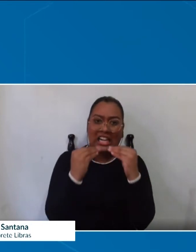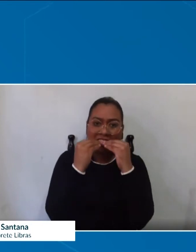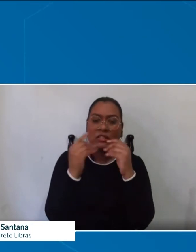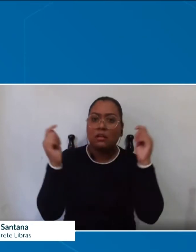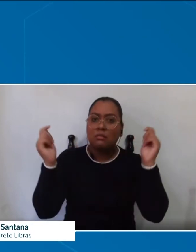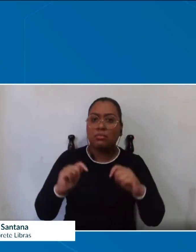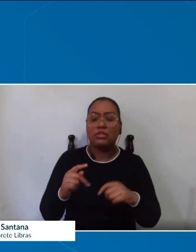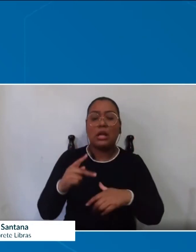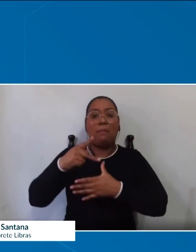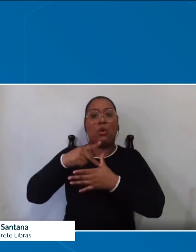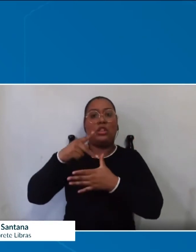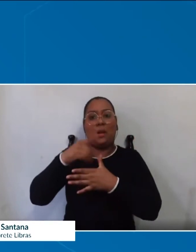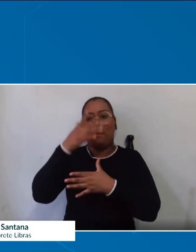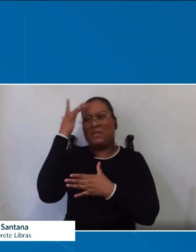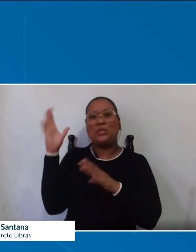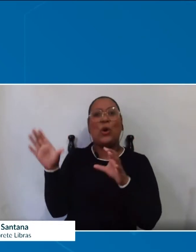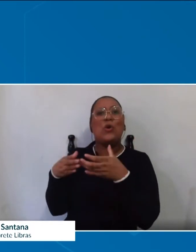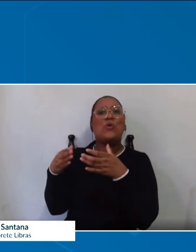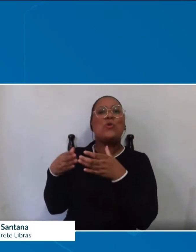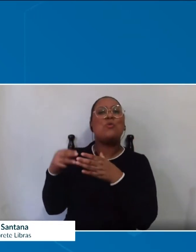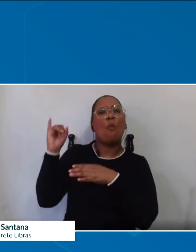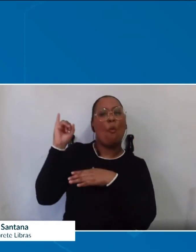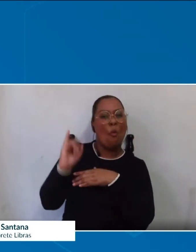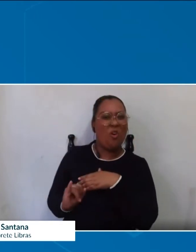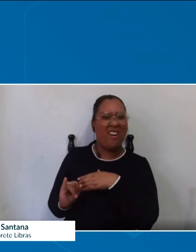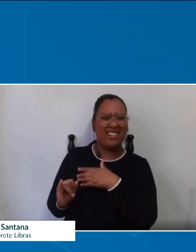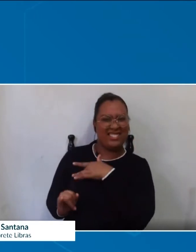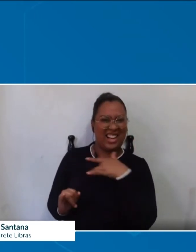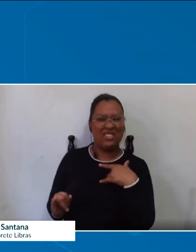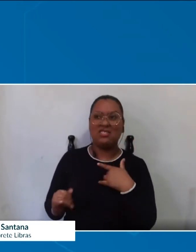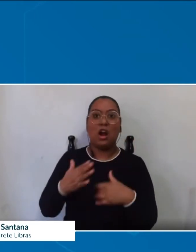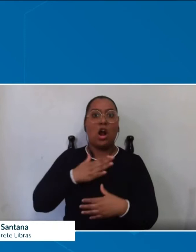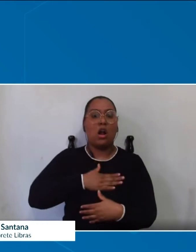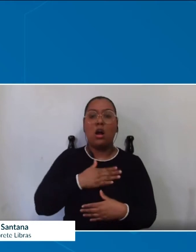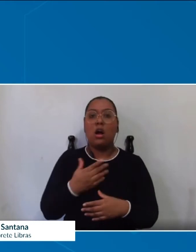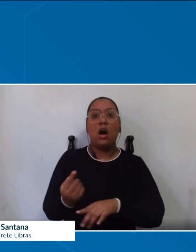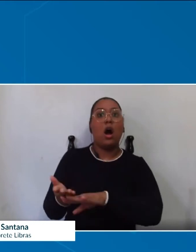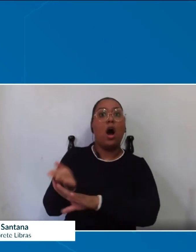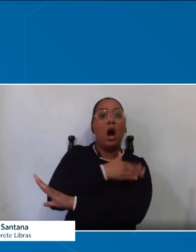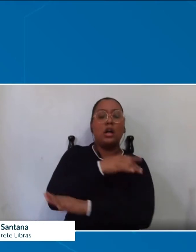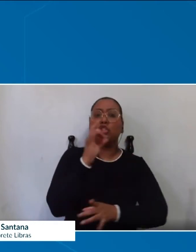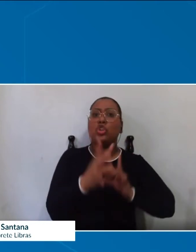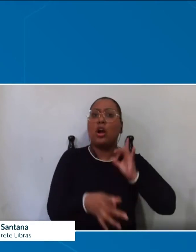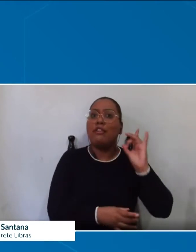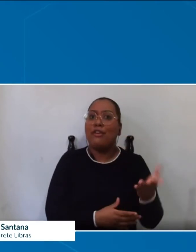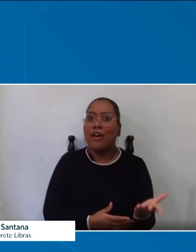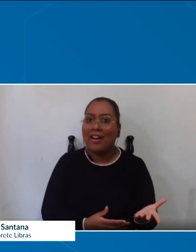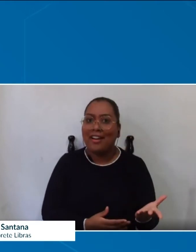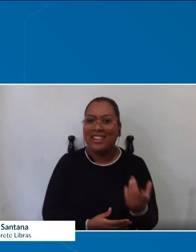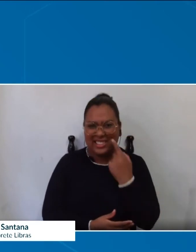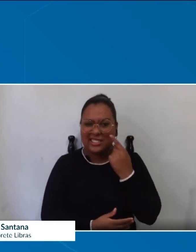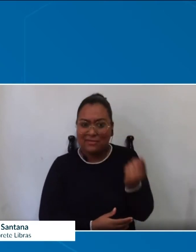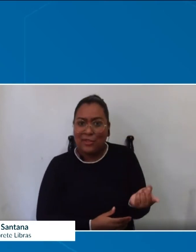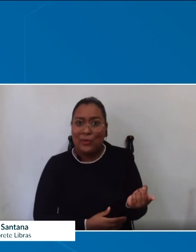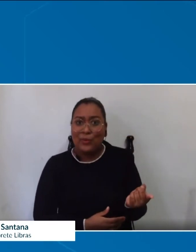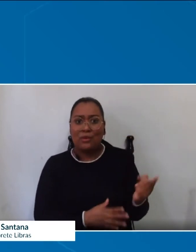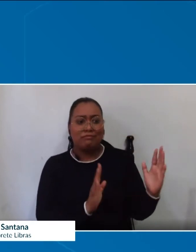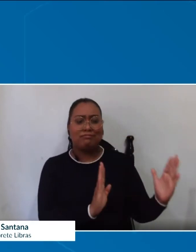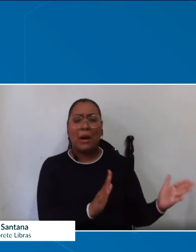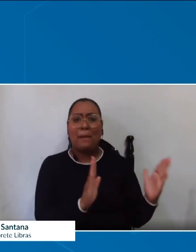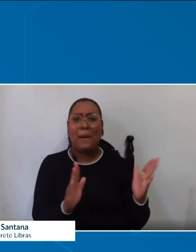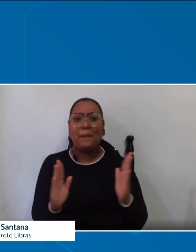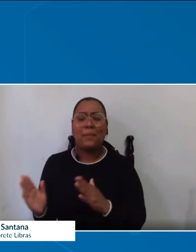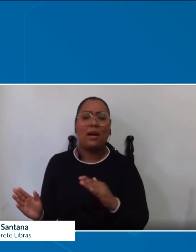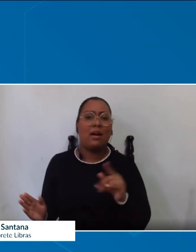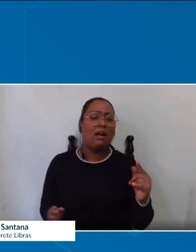pessoal da área fitness normalmente busca, né? E tudo isso estava sendo jogado fora, né? Então, assim, mais um exemplo, né, de aplicação